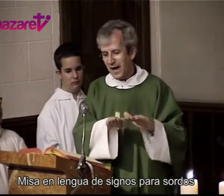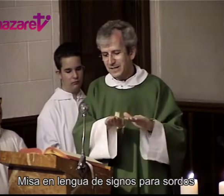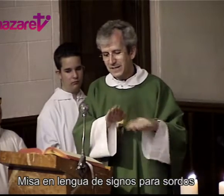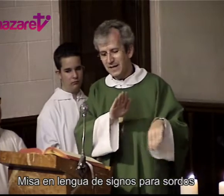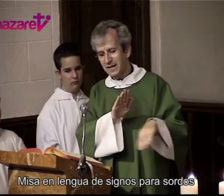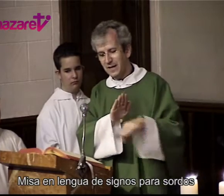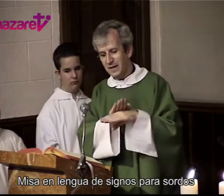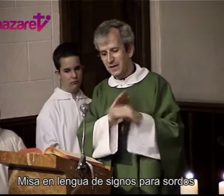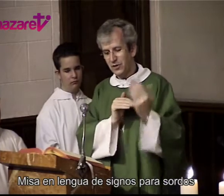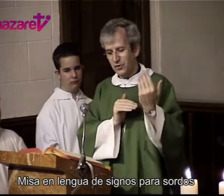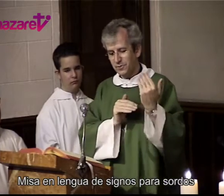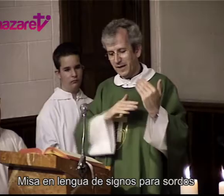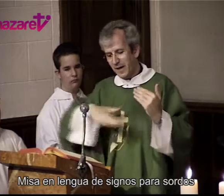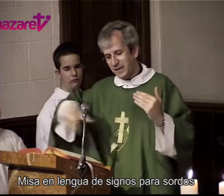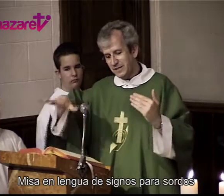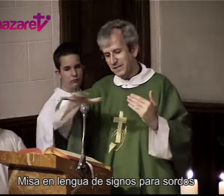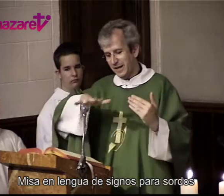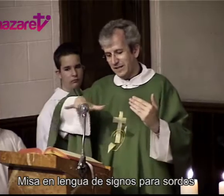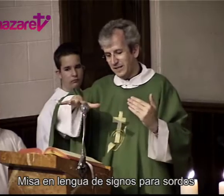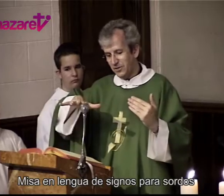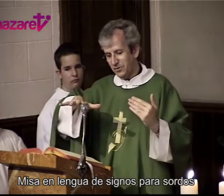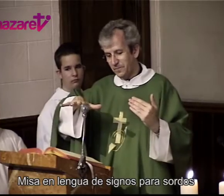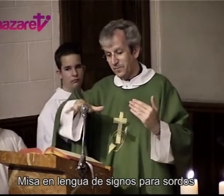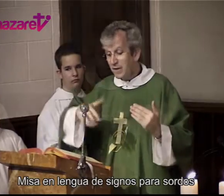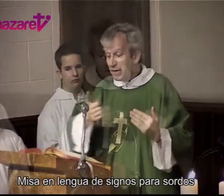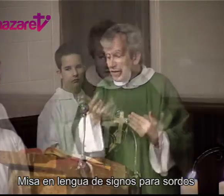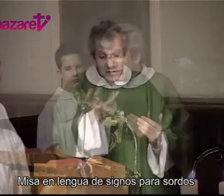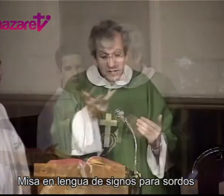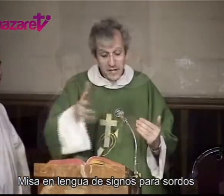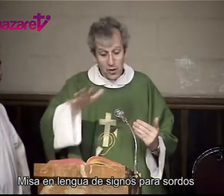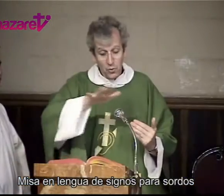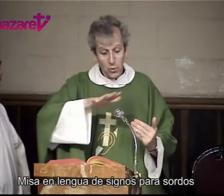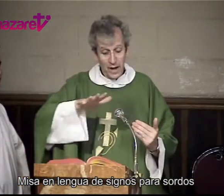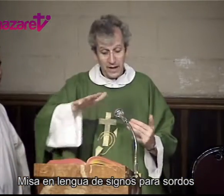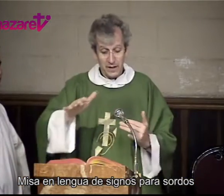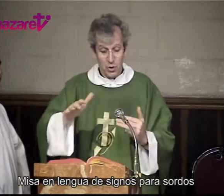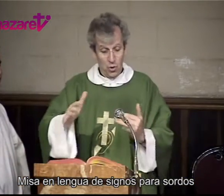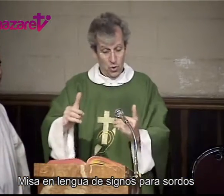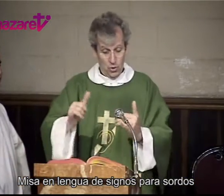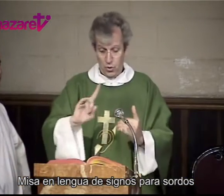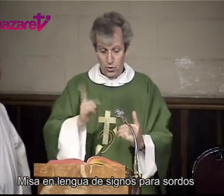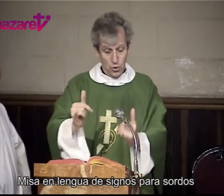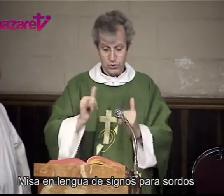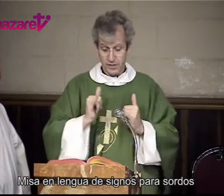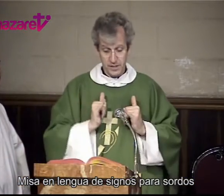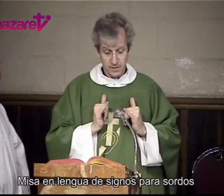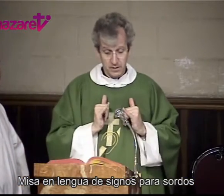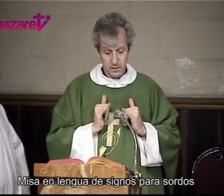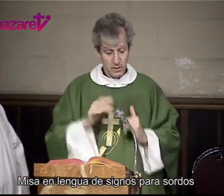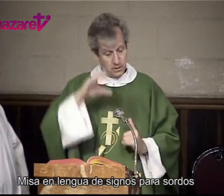hasta que os vayáis de aquel sitio. Si en algún lugar no os reciben y